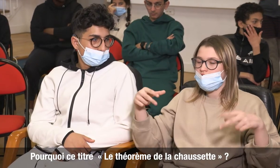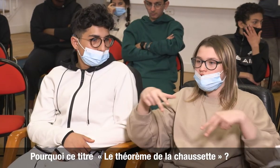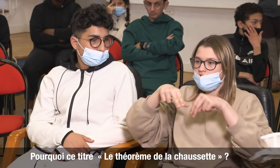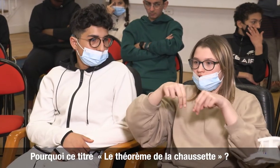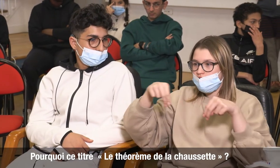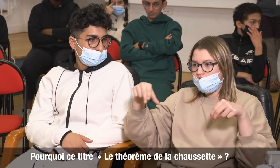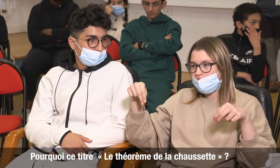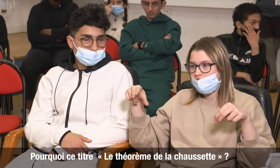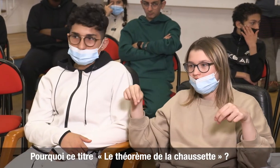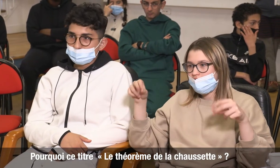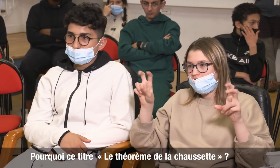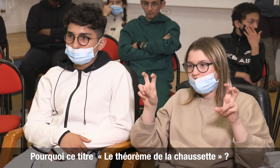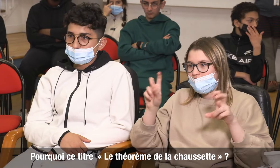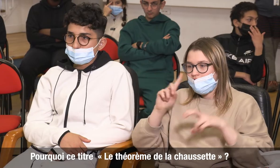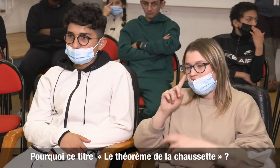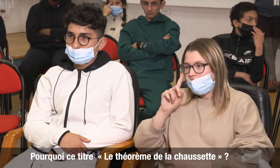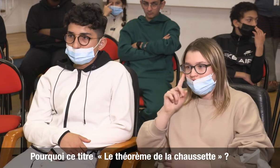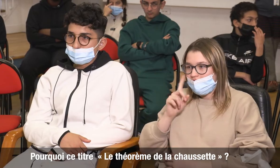Pourquoi ce titre, Le théorème de la chaussette ?